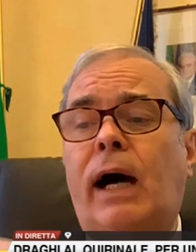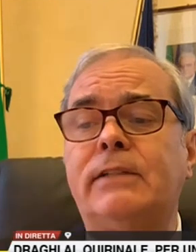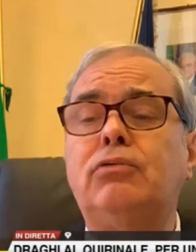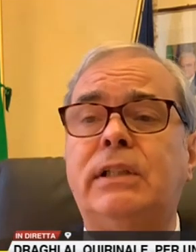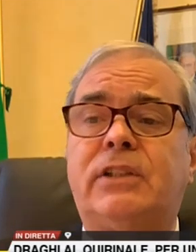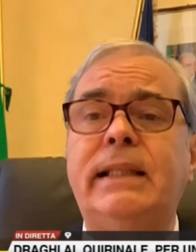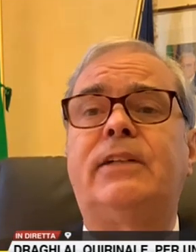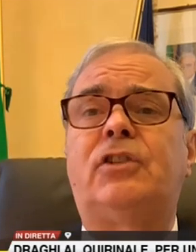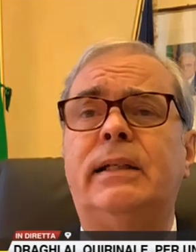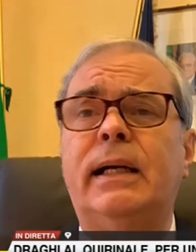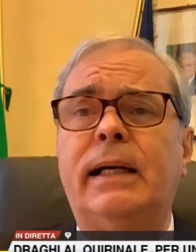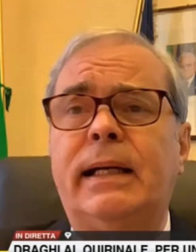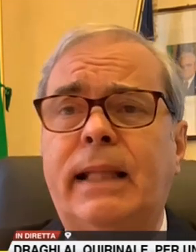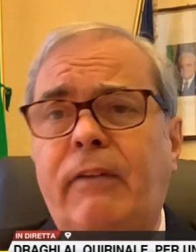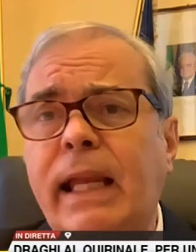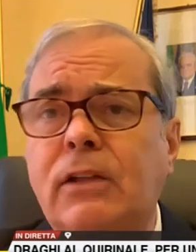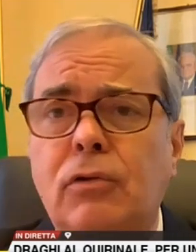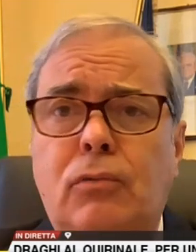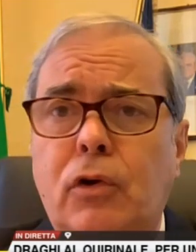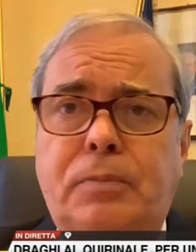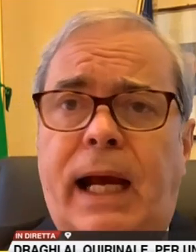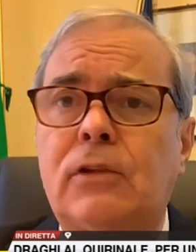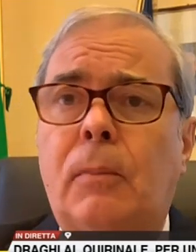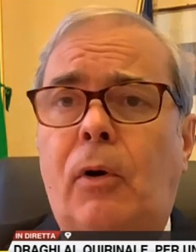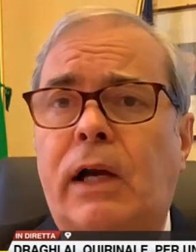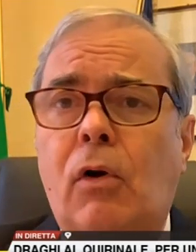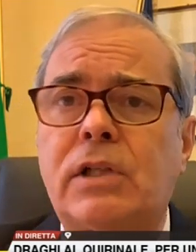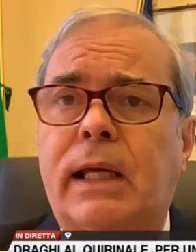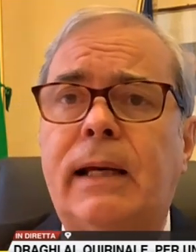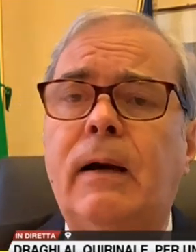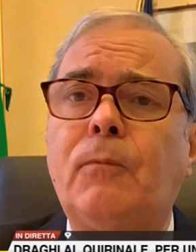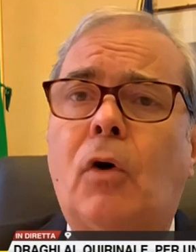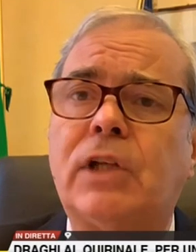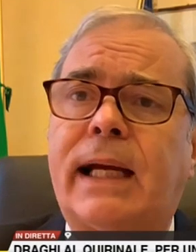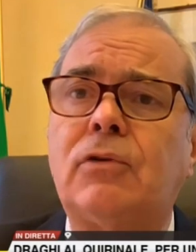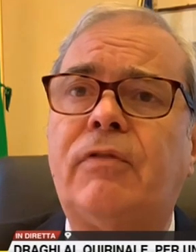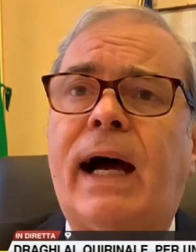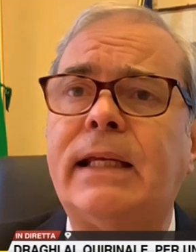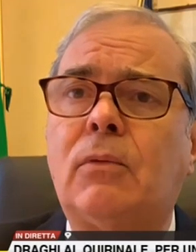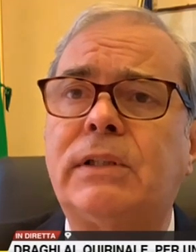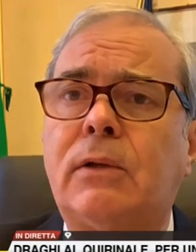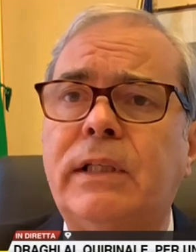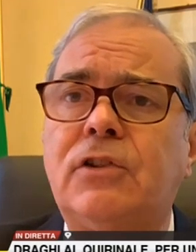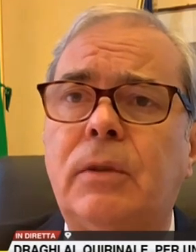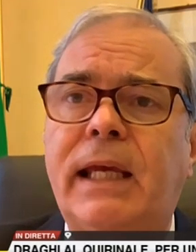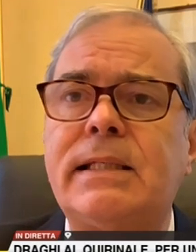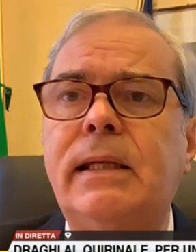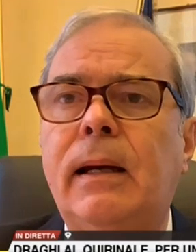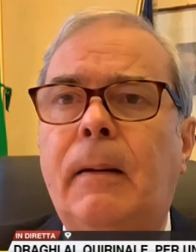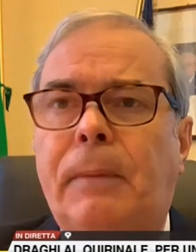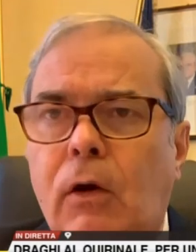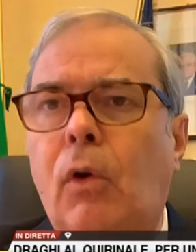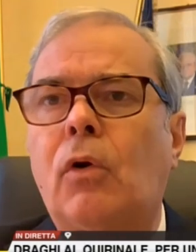mano, a tutti i sindaci del Veneto, in cui ho spiegato un po' le cose che ho cercato di fare in questi 15